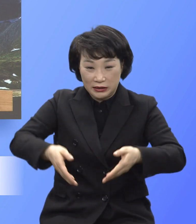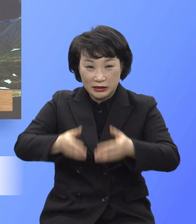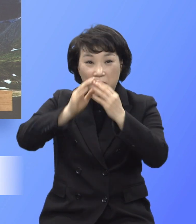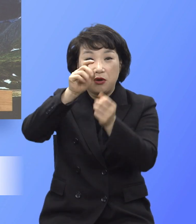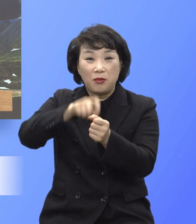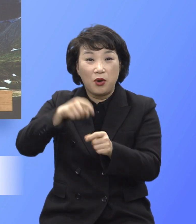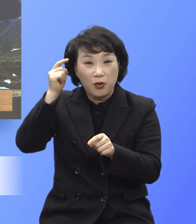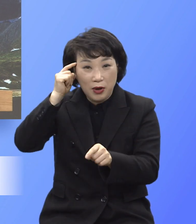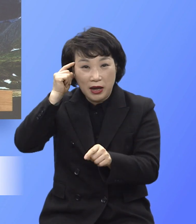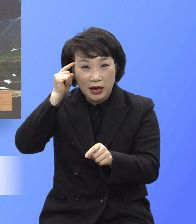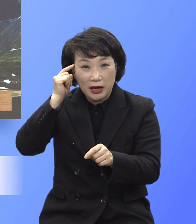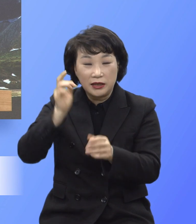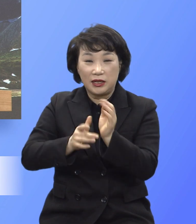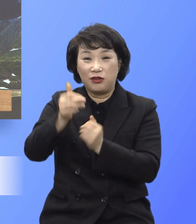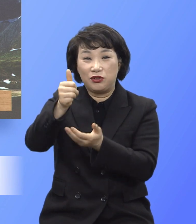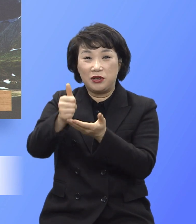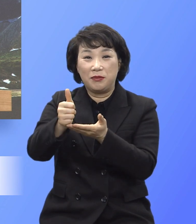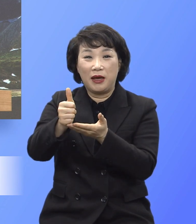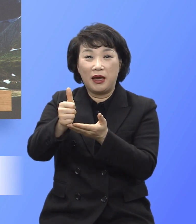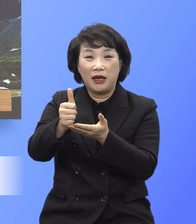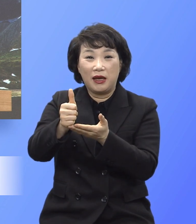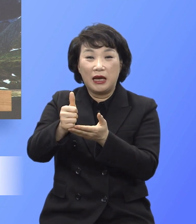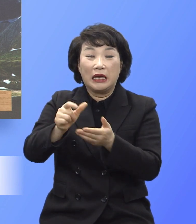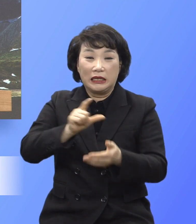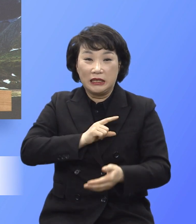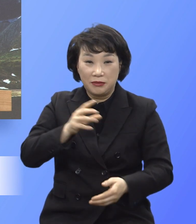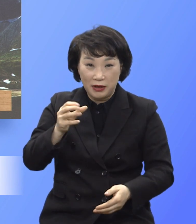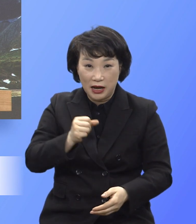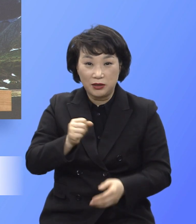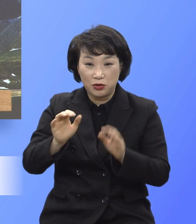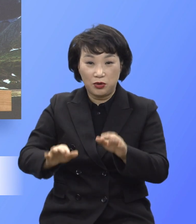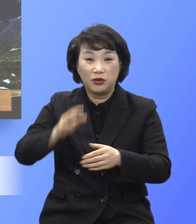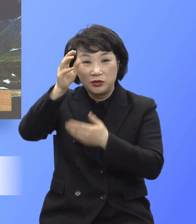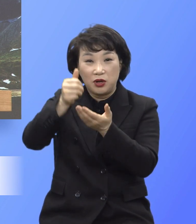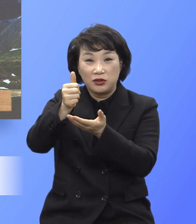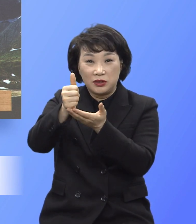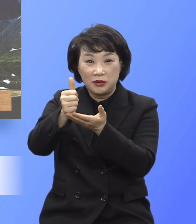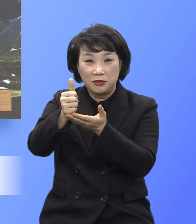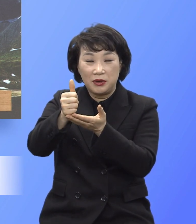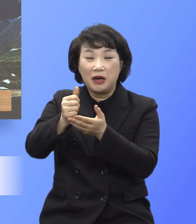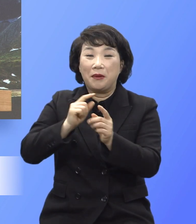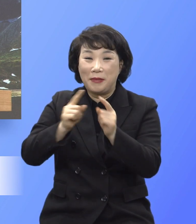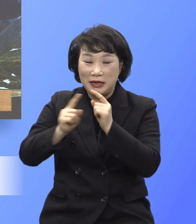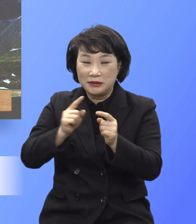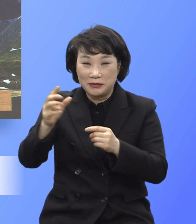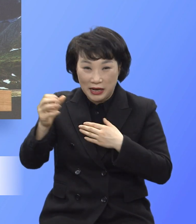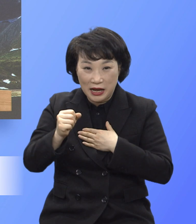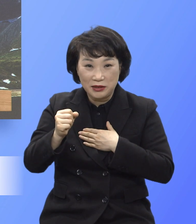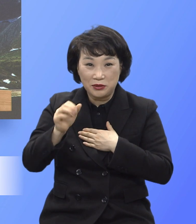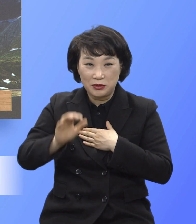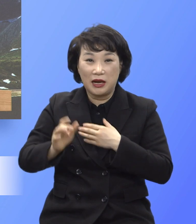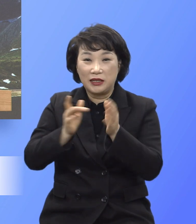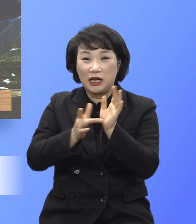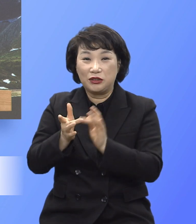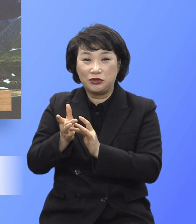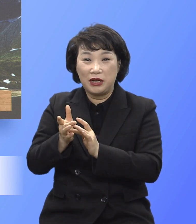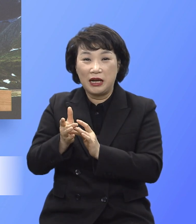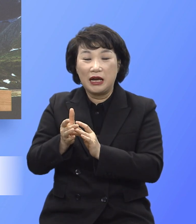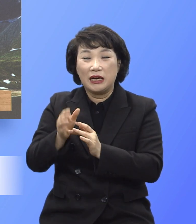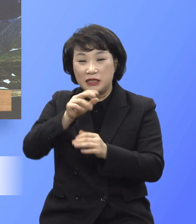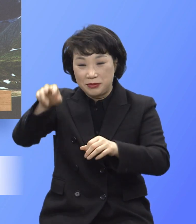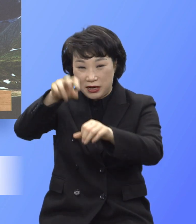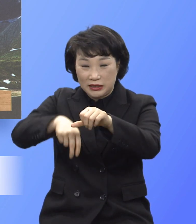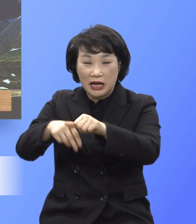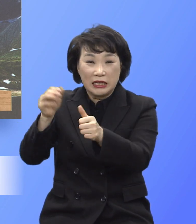세우신 목적은 예수 그리스도의 이름으로 성령으로 말씀으로 그의